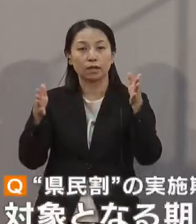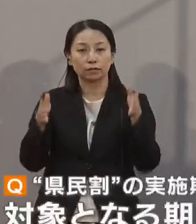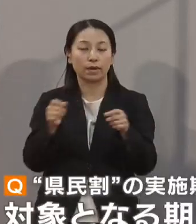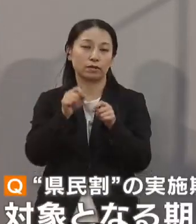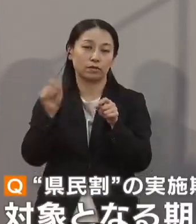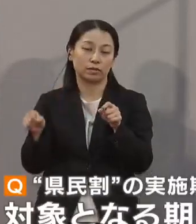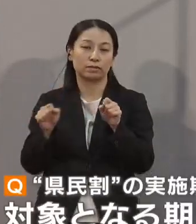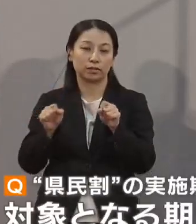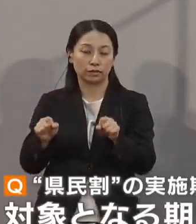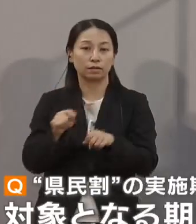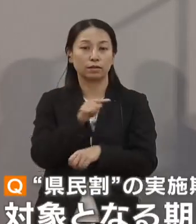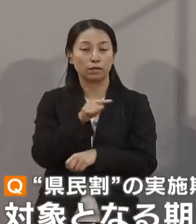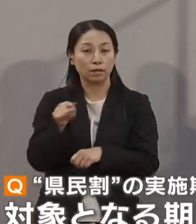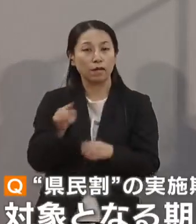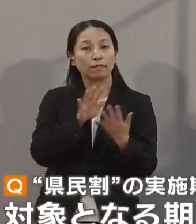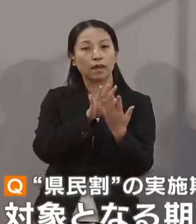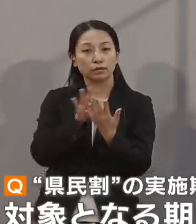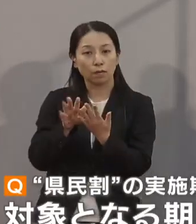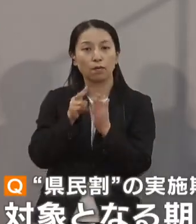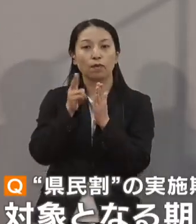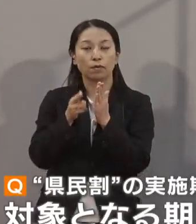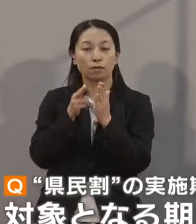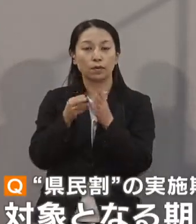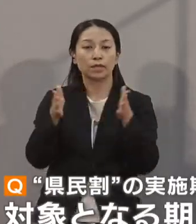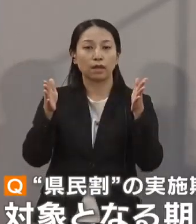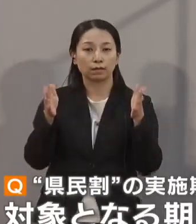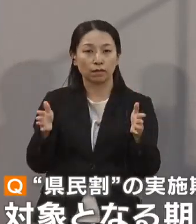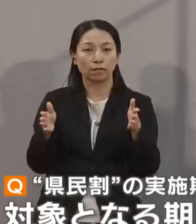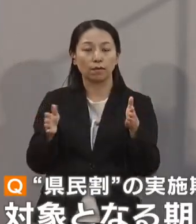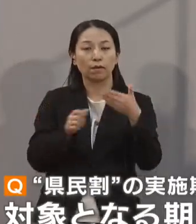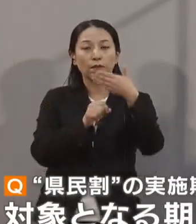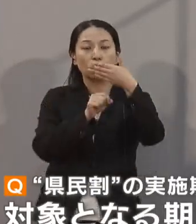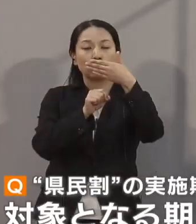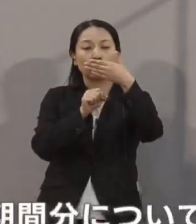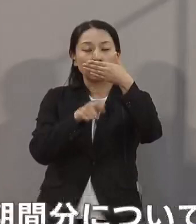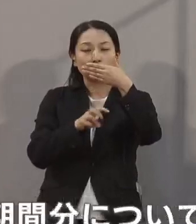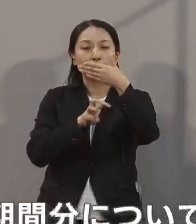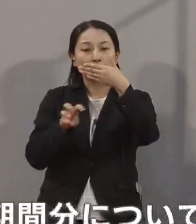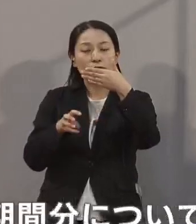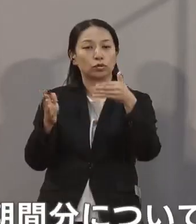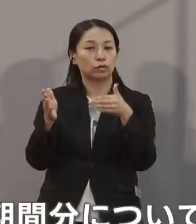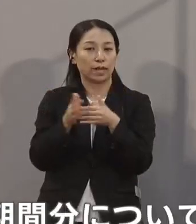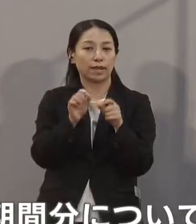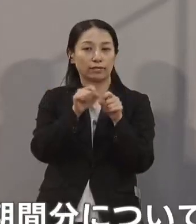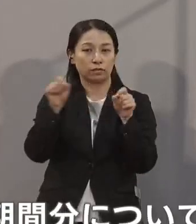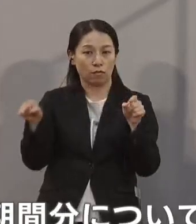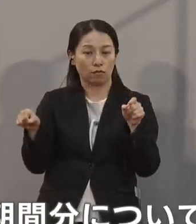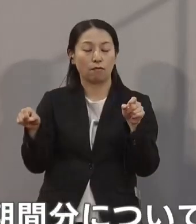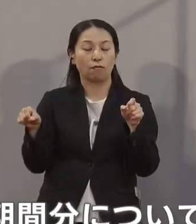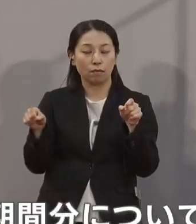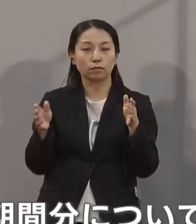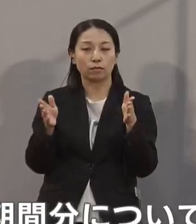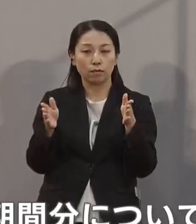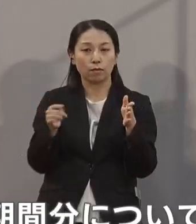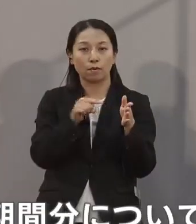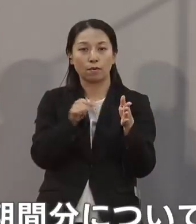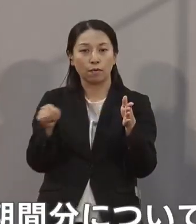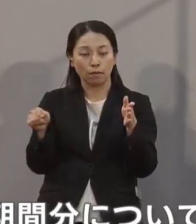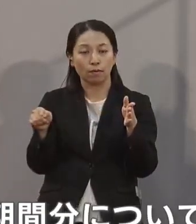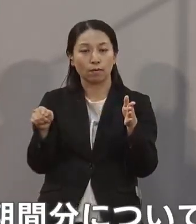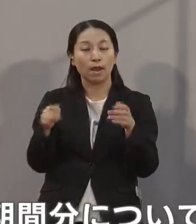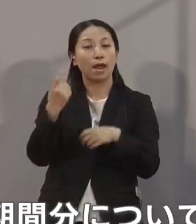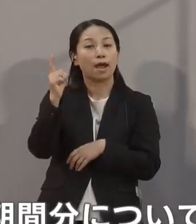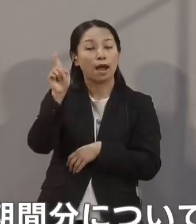対象となる旅行期間を9月1日から9月30日まで延長し、延長期間分については、明